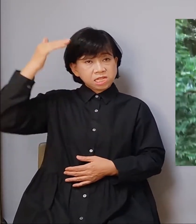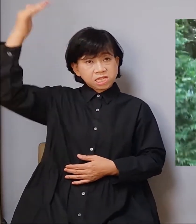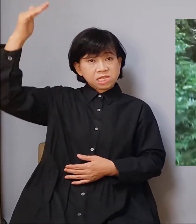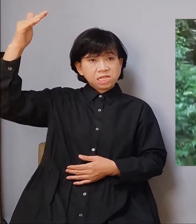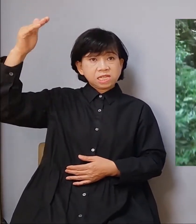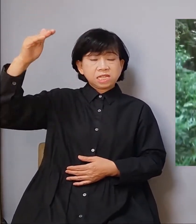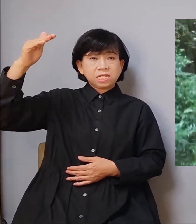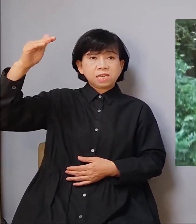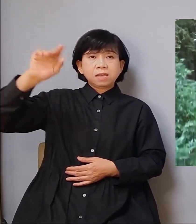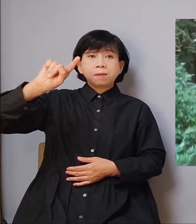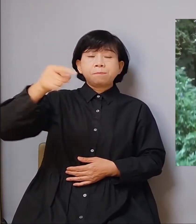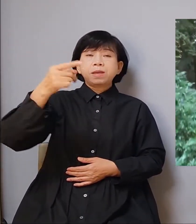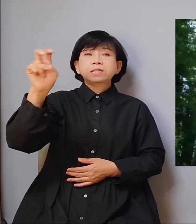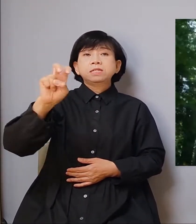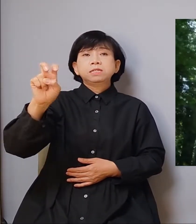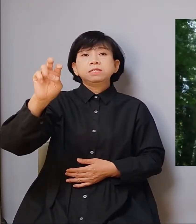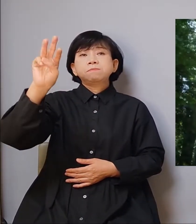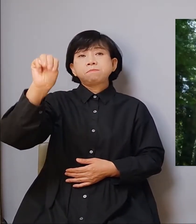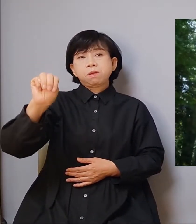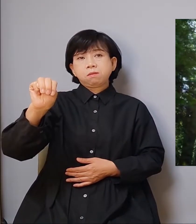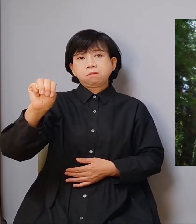120m의 거목으로 자라기 위해